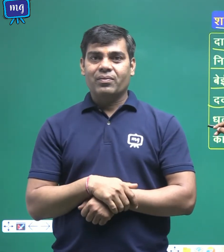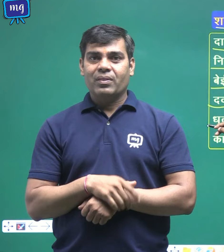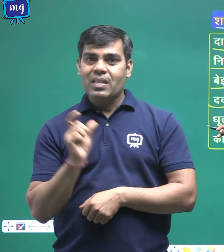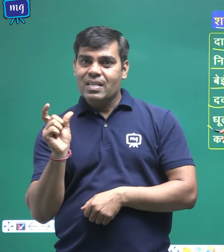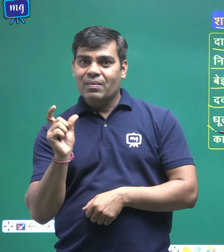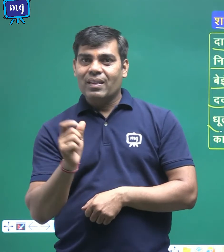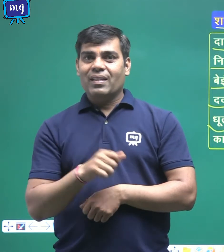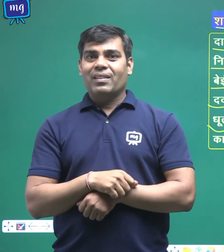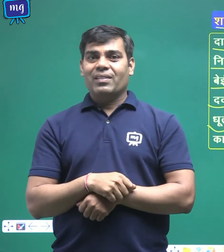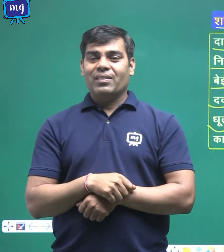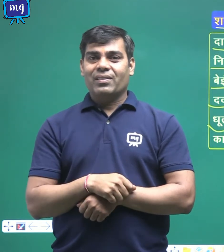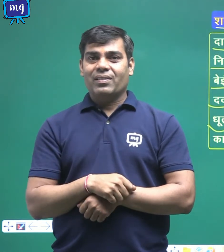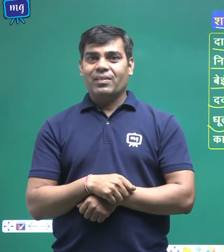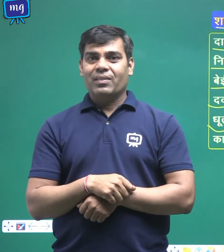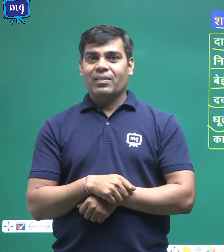शब्द है